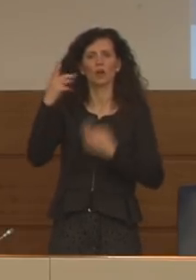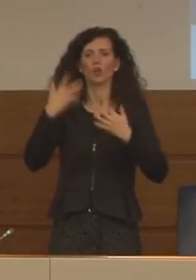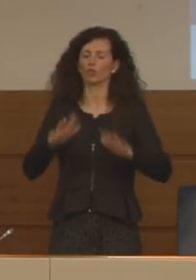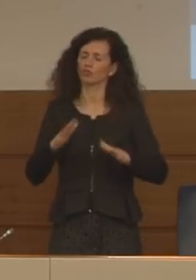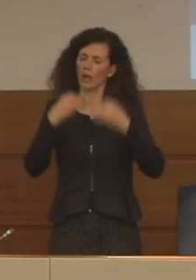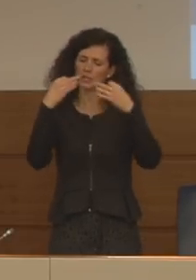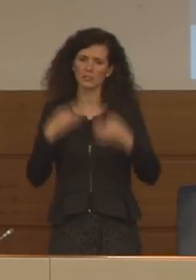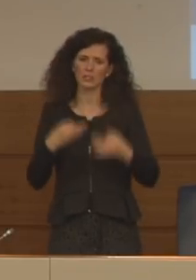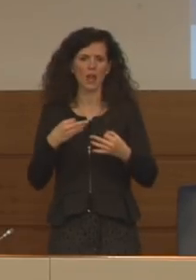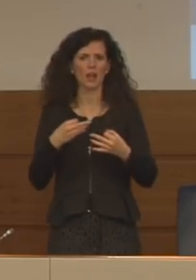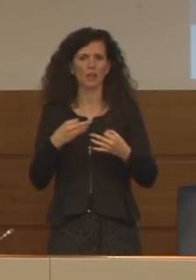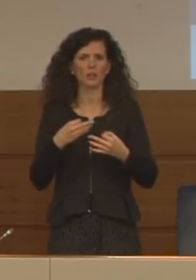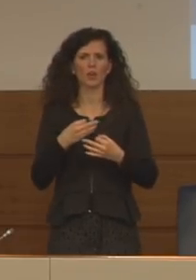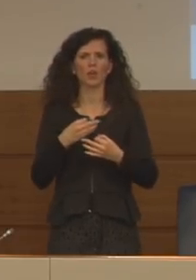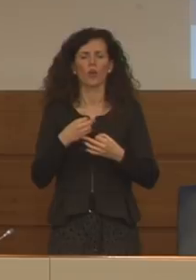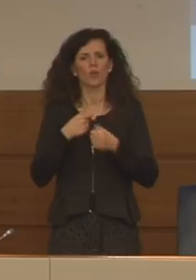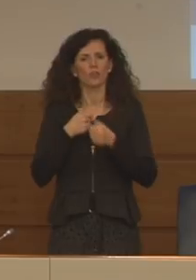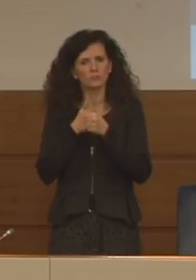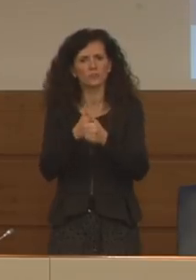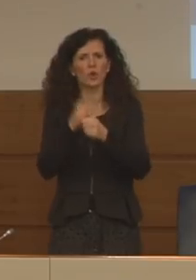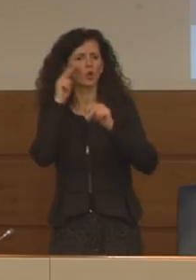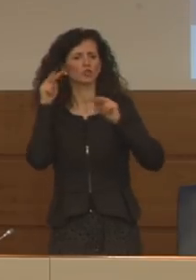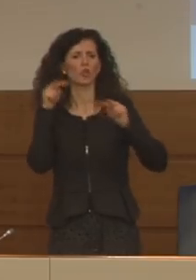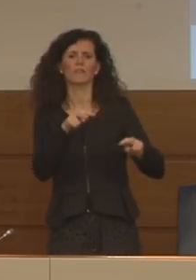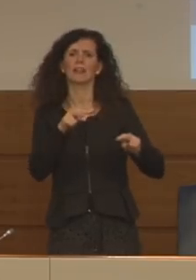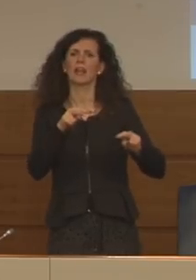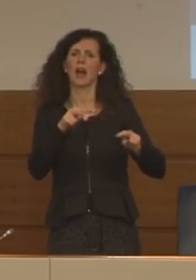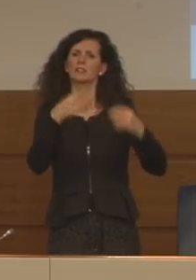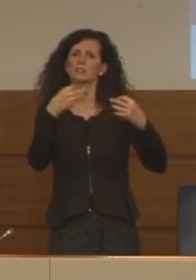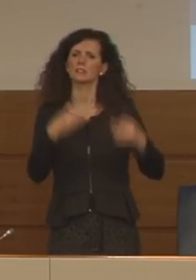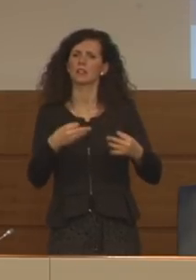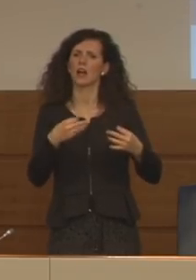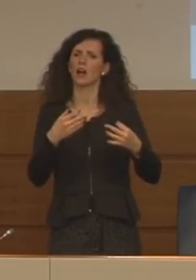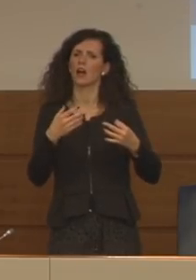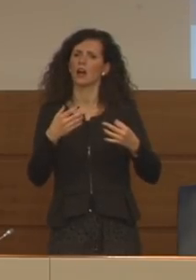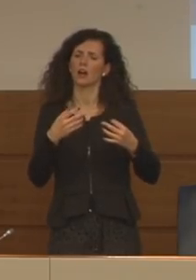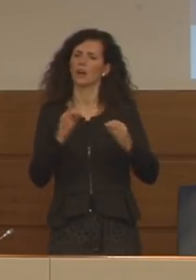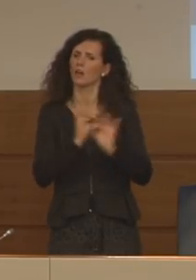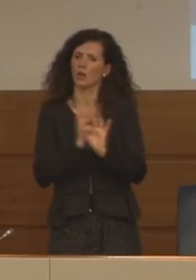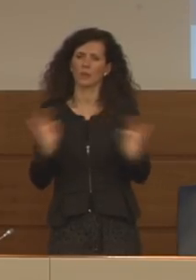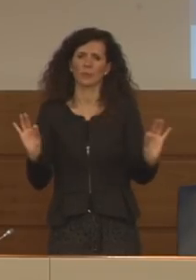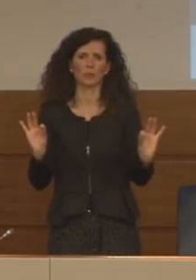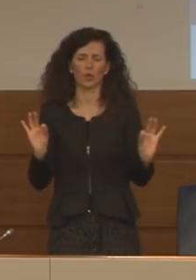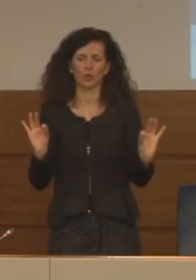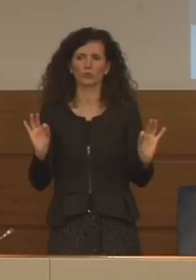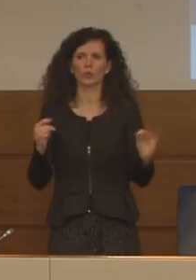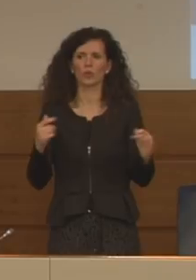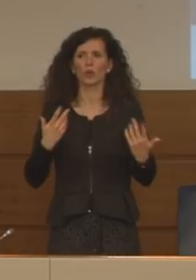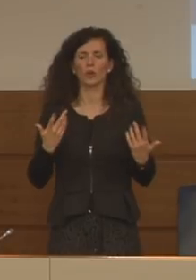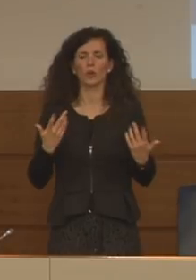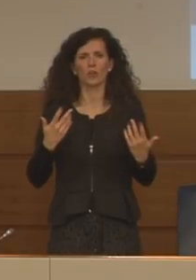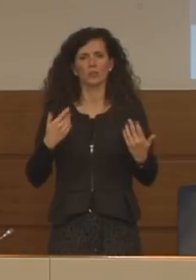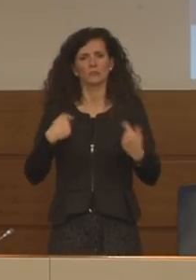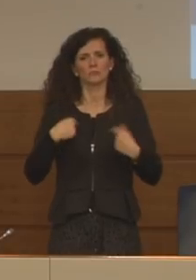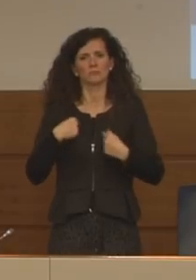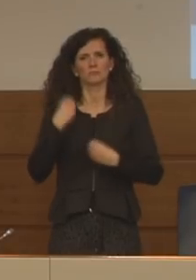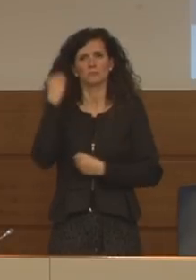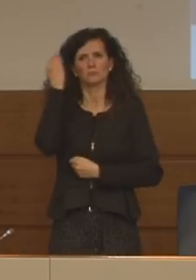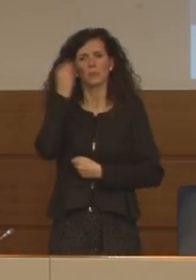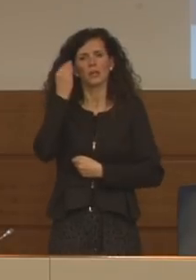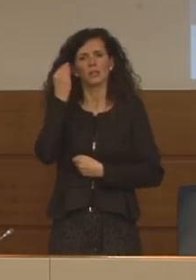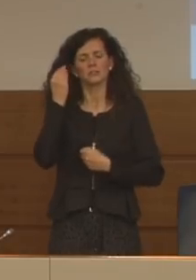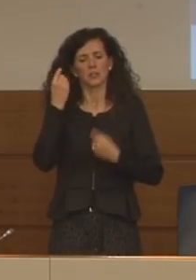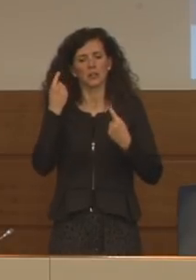serietà c'è una sorveglianza precisa in in sede mi pare che più di così francamente non si possa